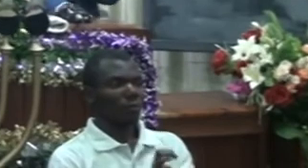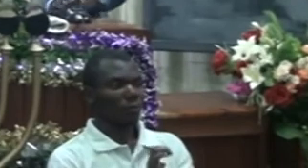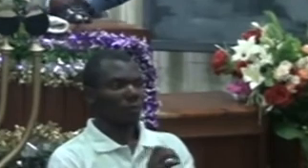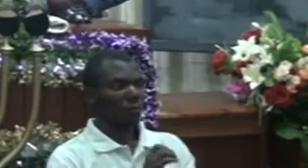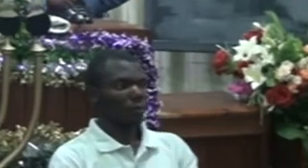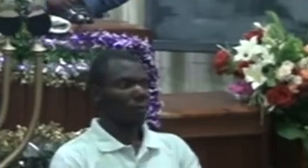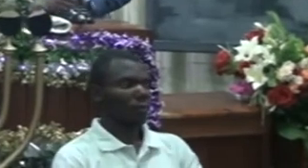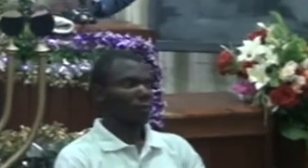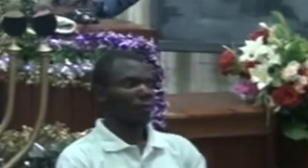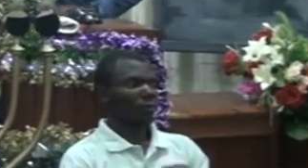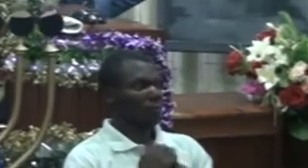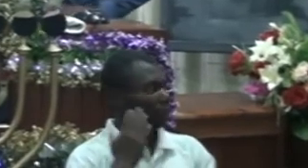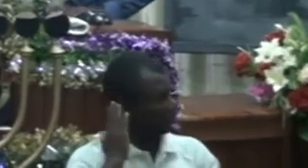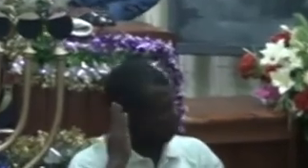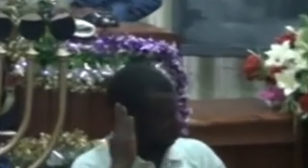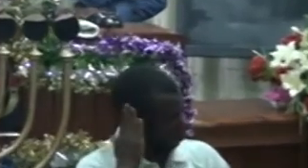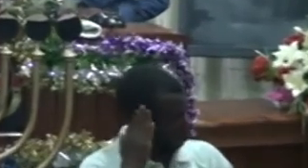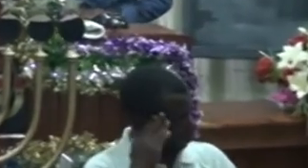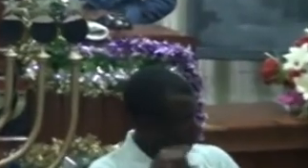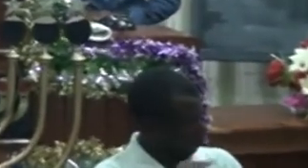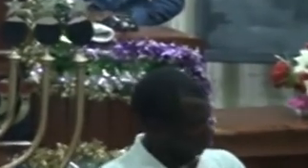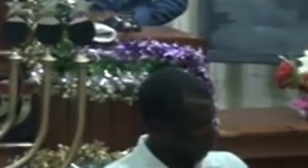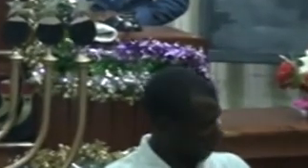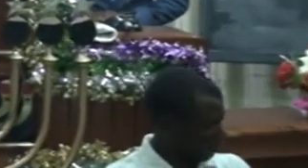Nous arrivons à la fin de notre kilt.